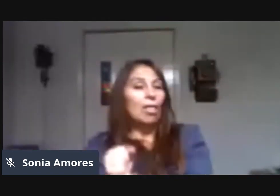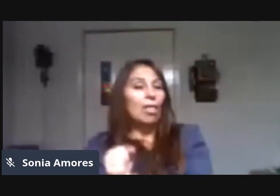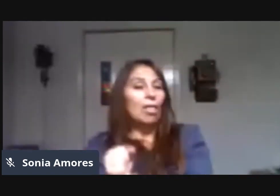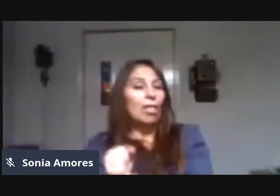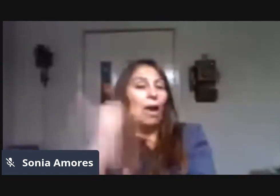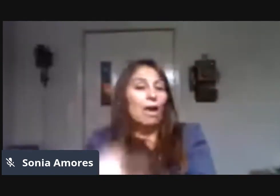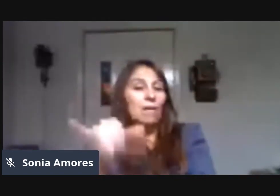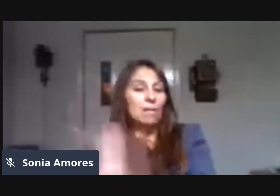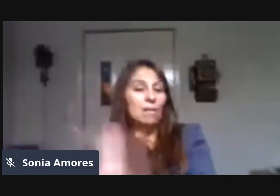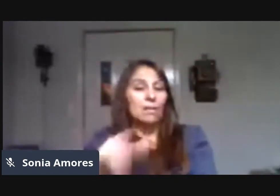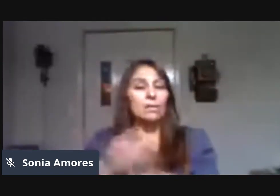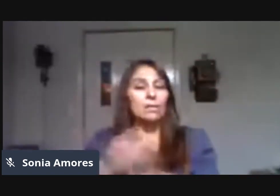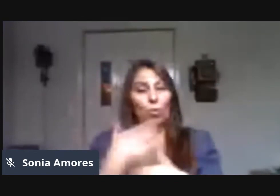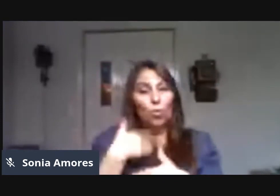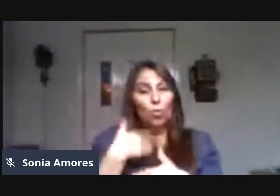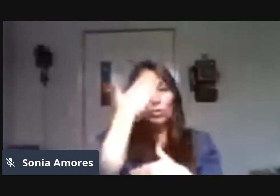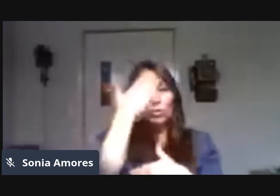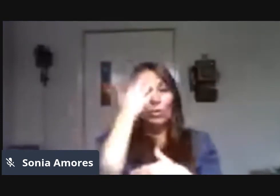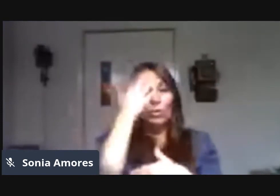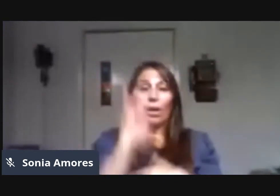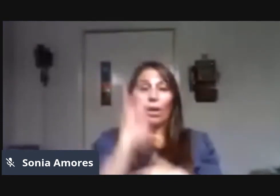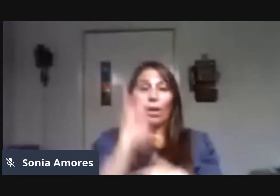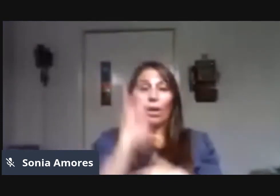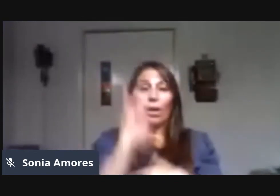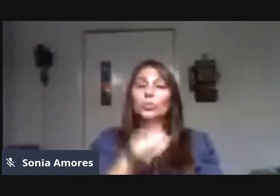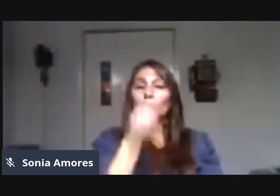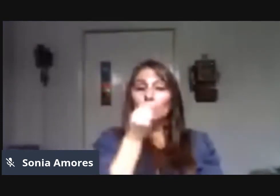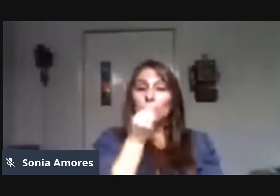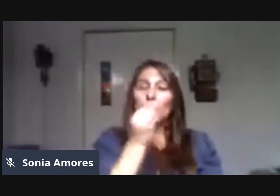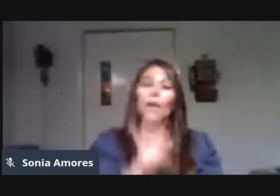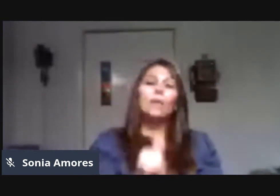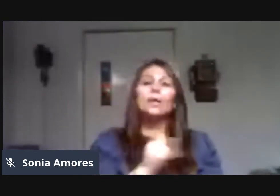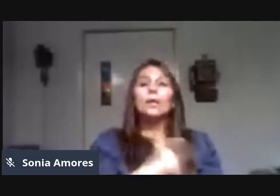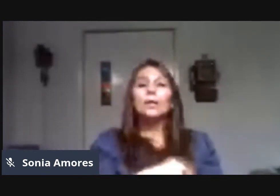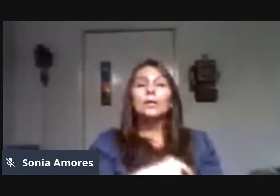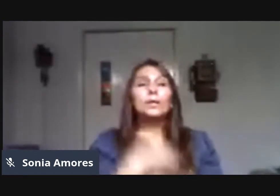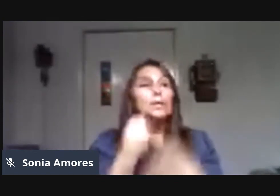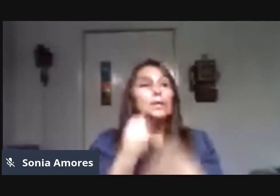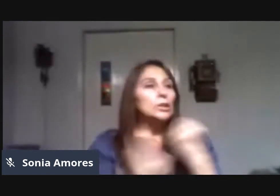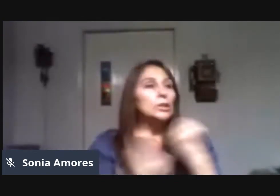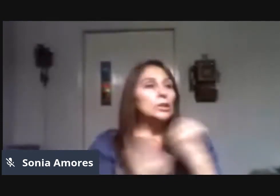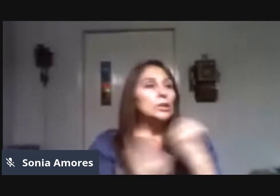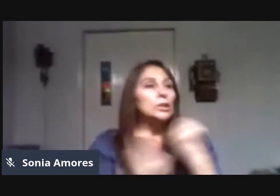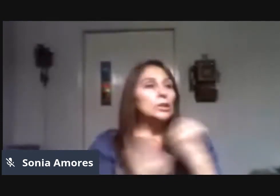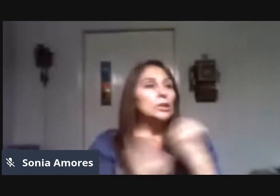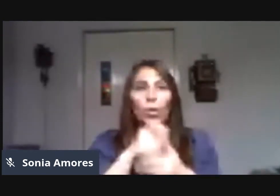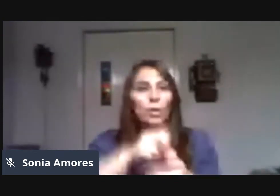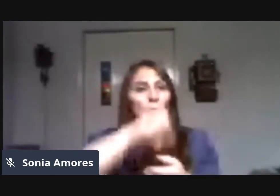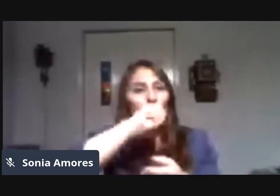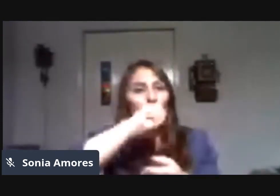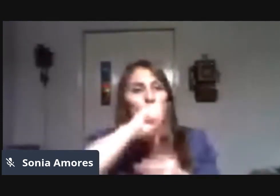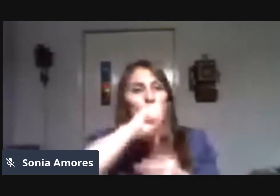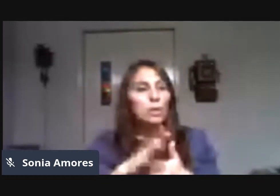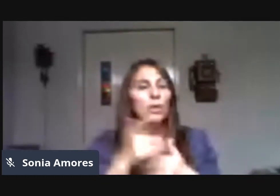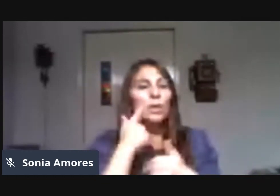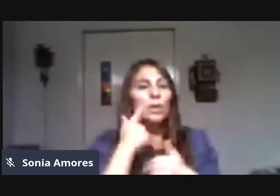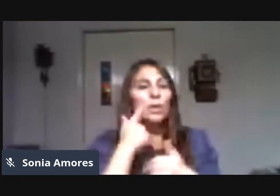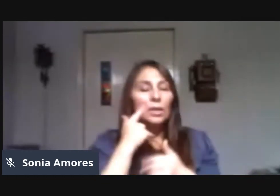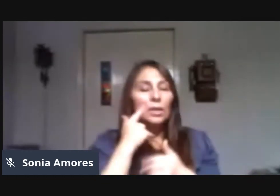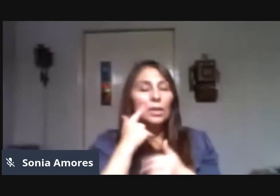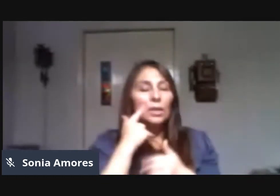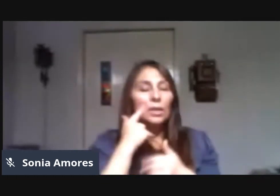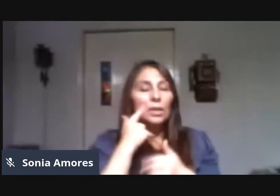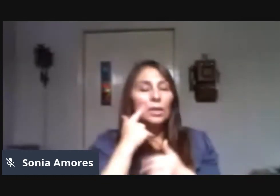soberanía y la autosuficiencia alimentaria van a estar al orden del día en Colombia como una idea alimentada progresista y